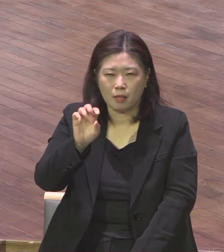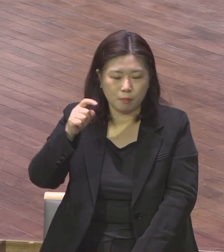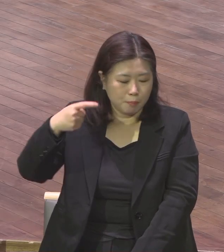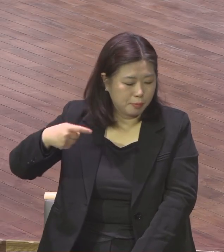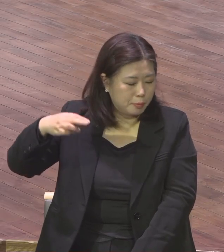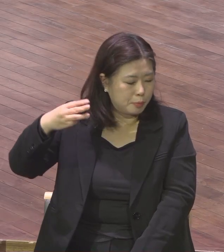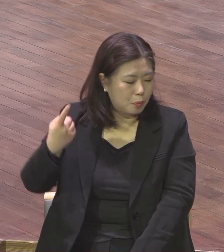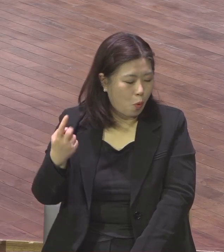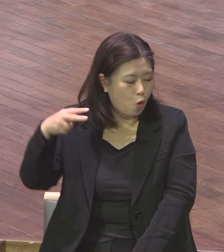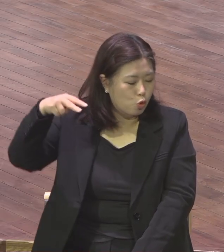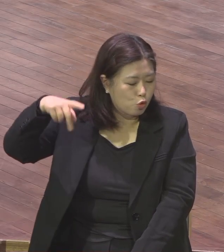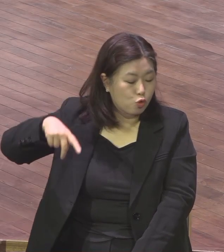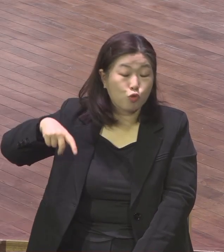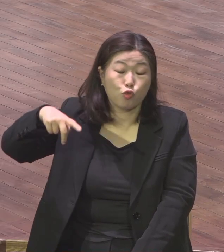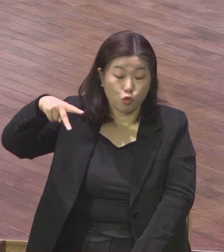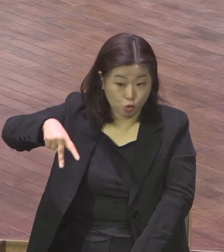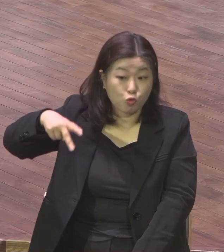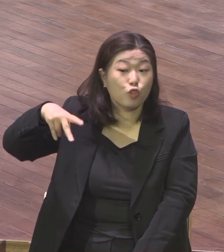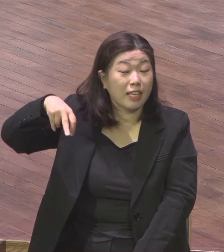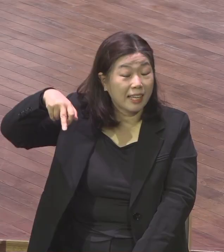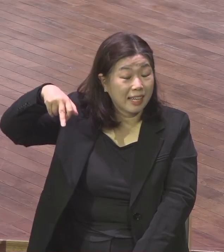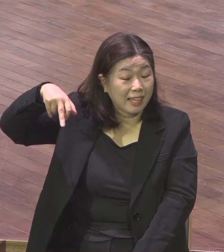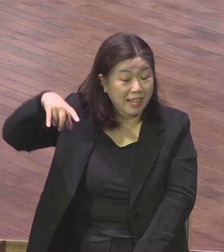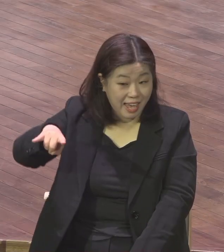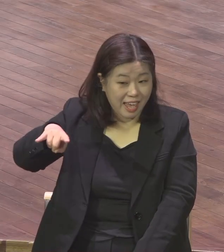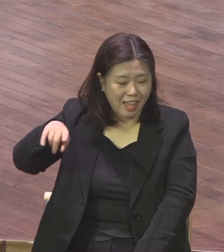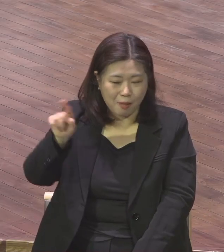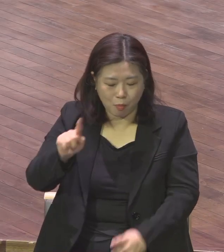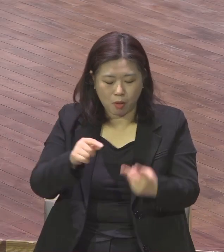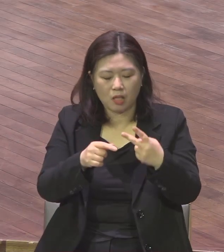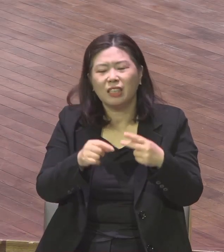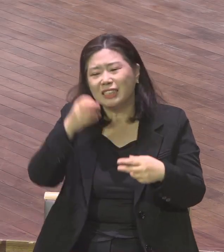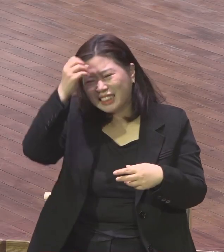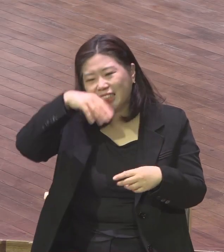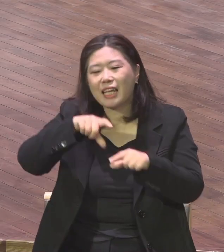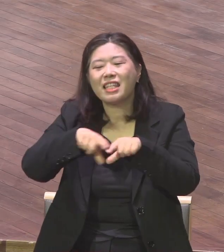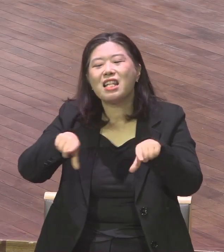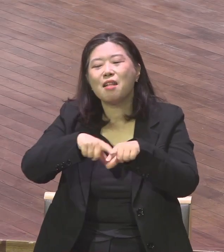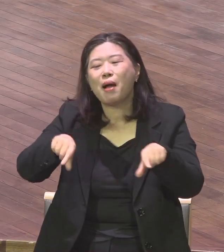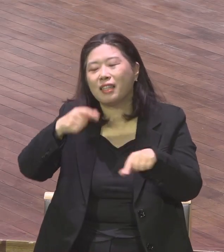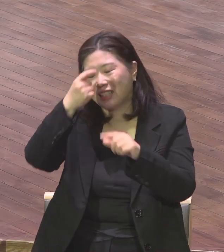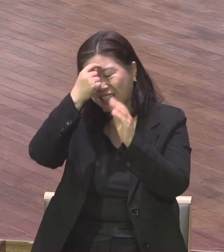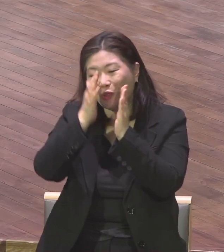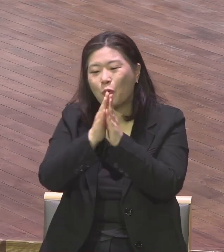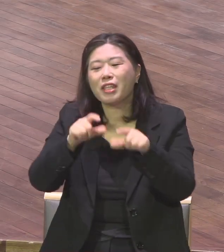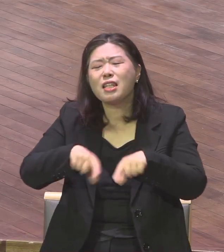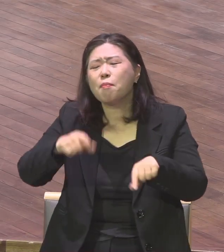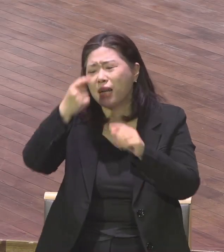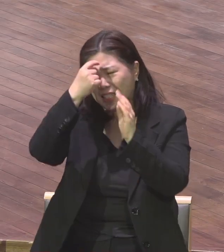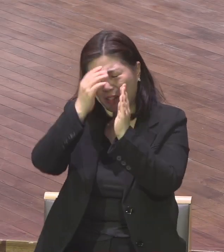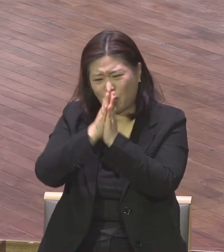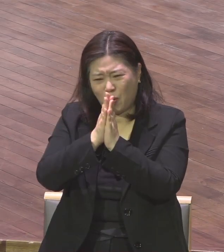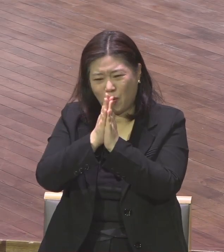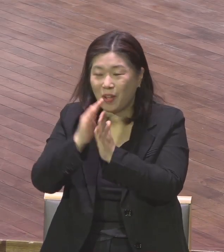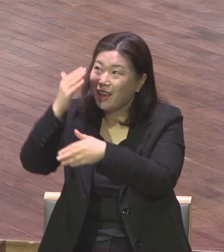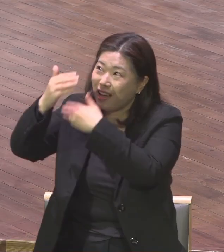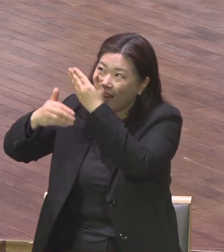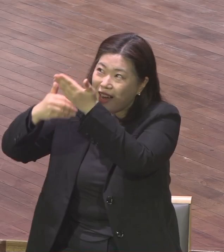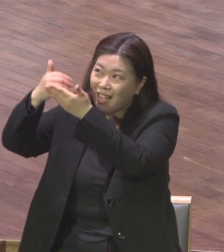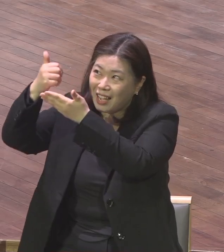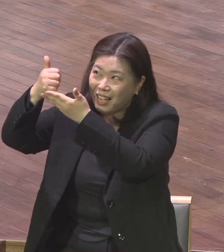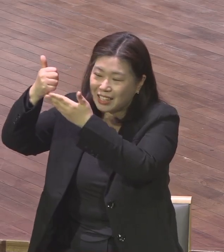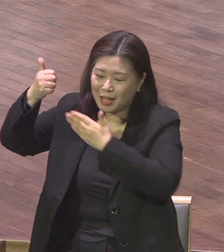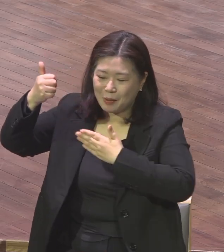프레슈케랍니다. 프레슈케란 말은 일반적으로 모든 기도를 의미하는데 하나님과의 꾸준한